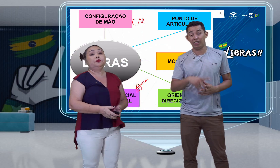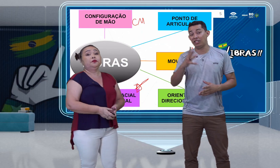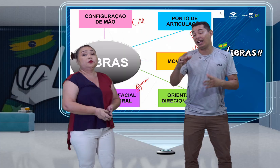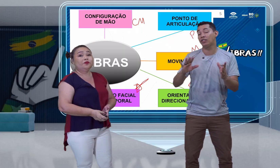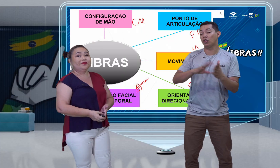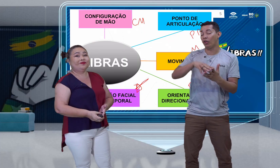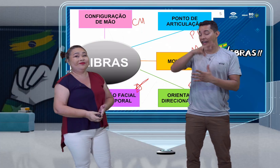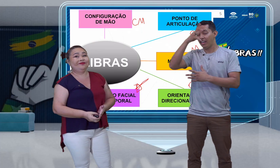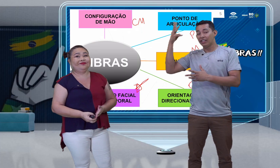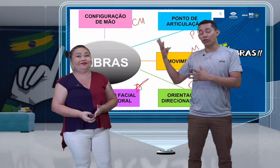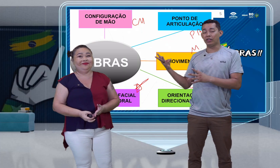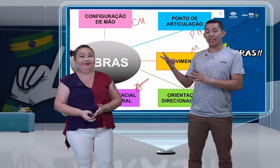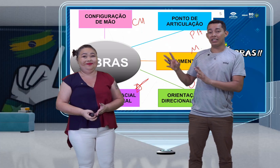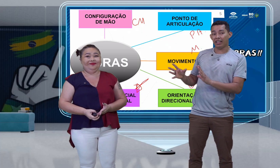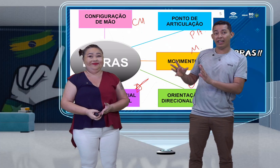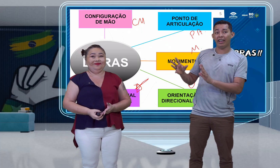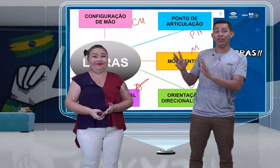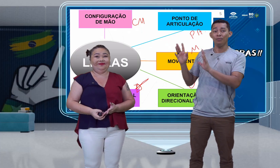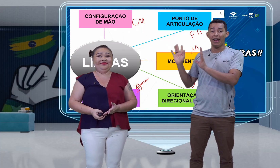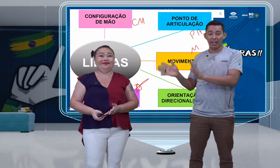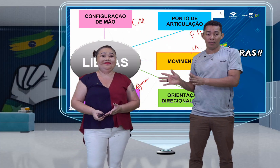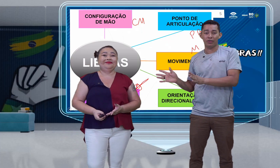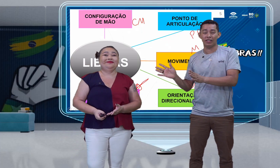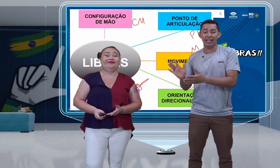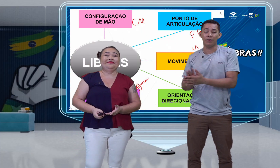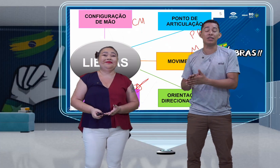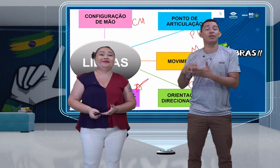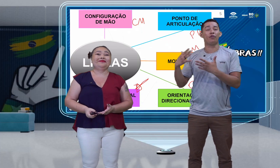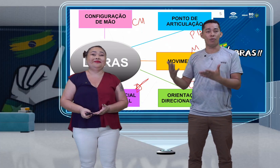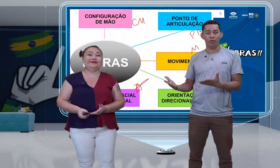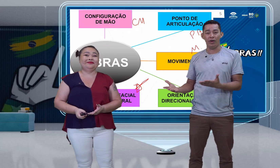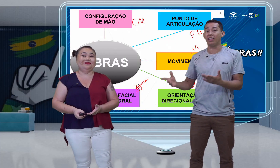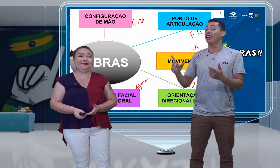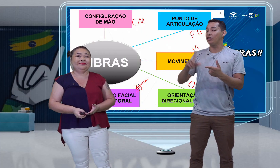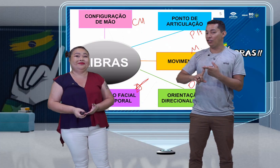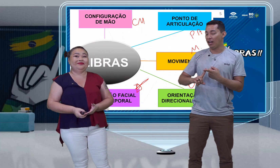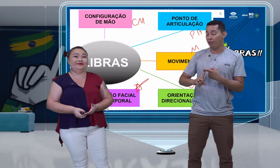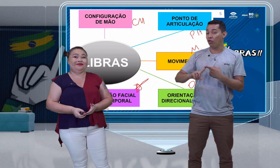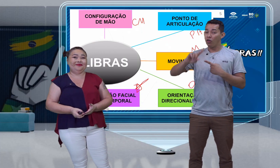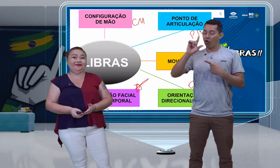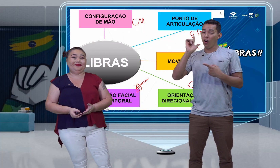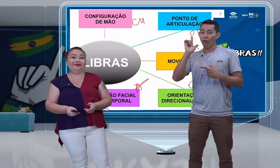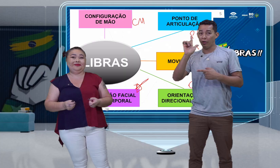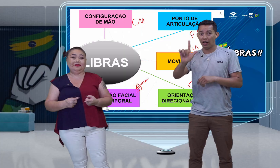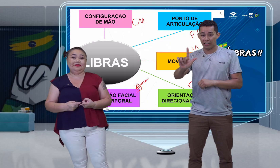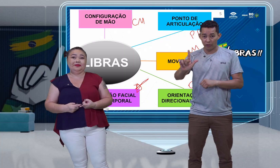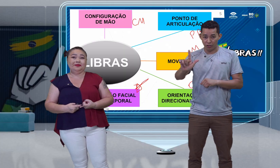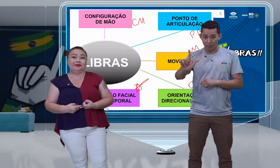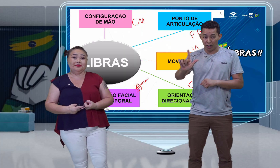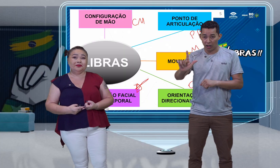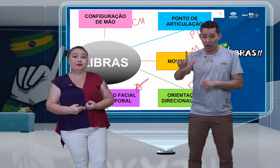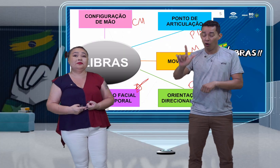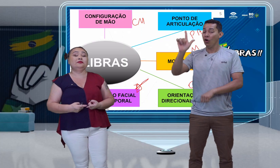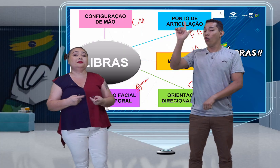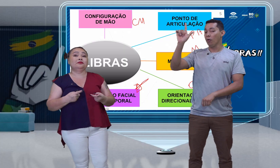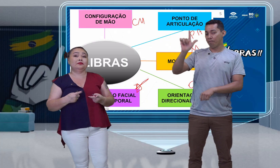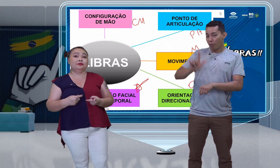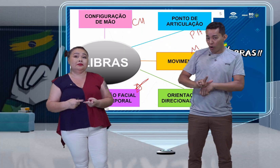Já entrou aí no terceiro parâmetro da Libras, que foi o movimento. Então, já viu configuração de mão, o ponto